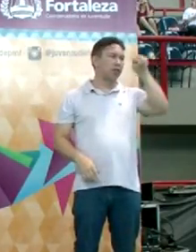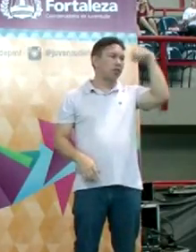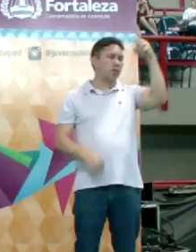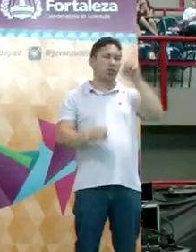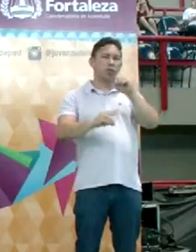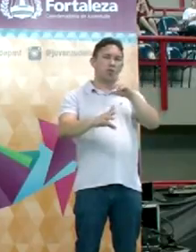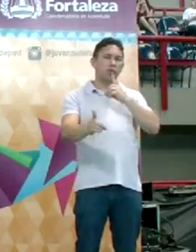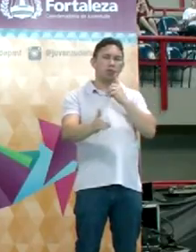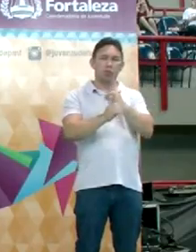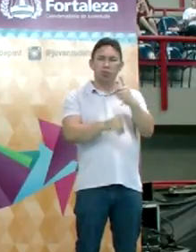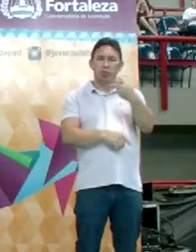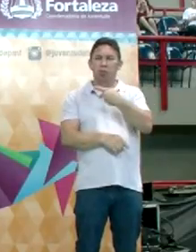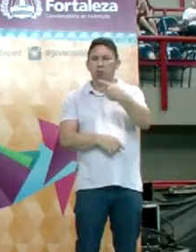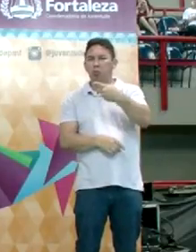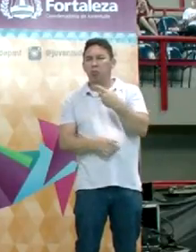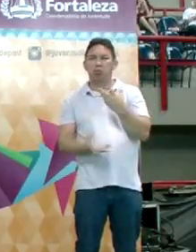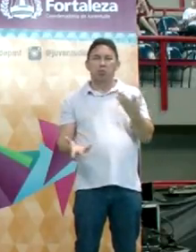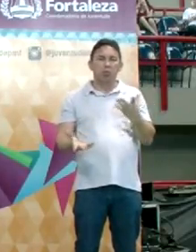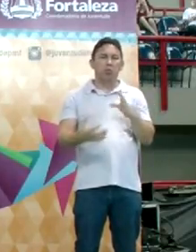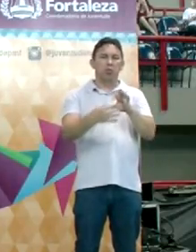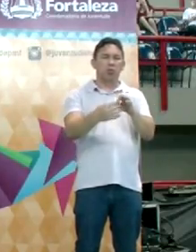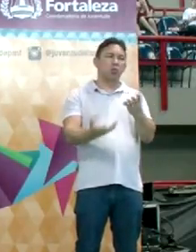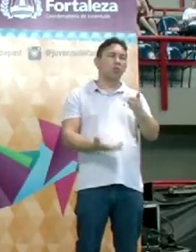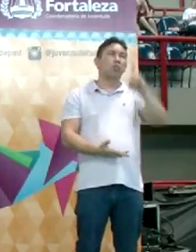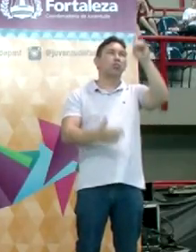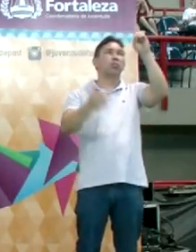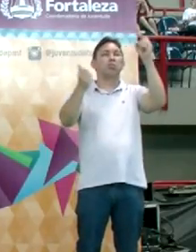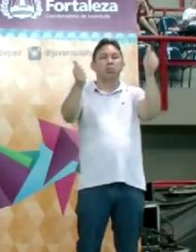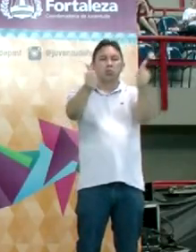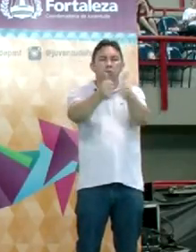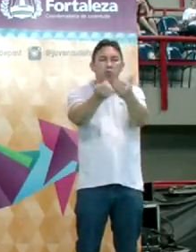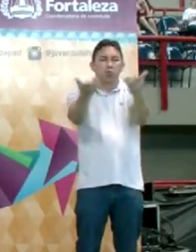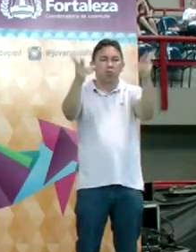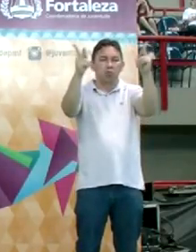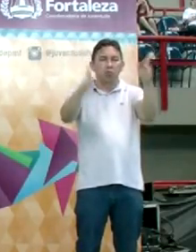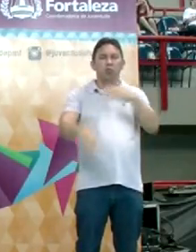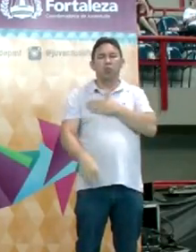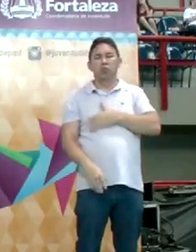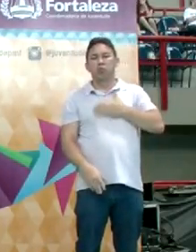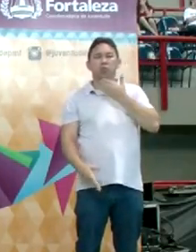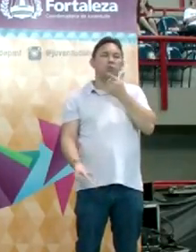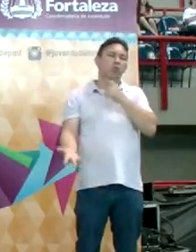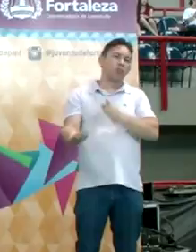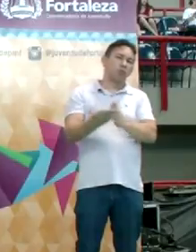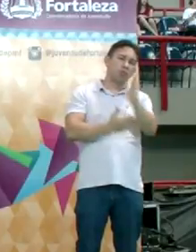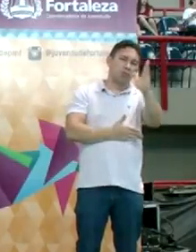gente possa ter a oportunidade. Tranquilo? Fiquem com Deus, paz, felicidade,